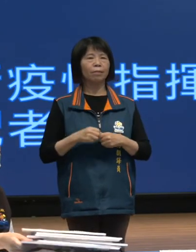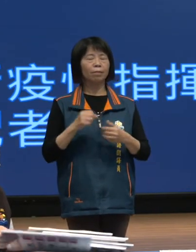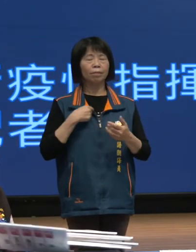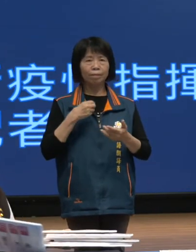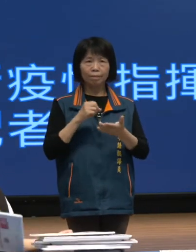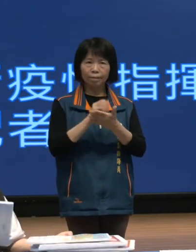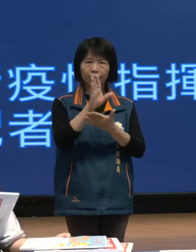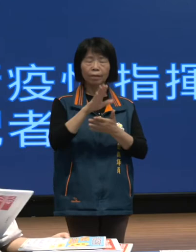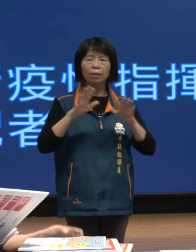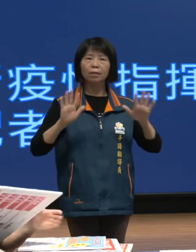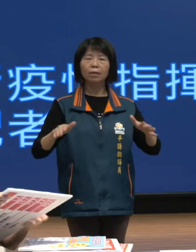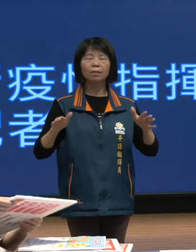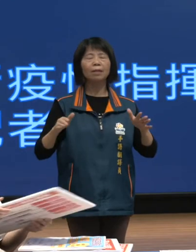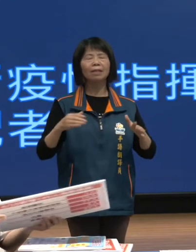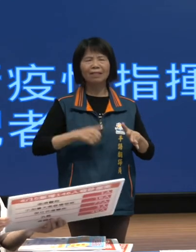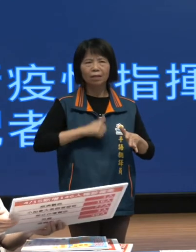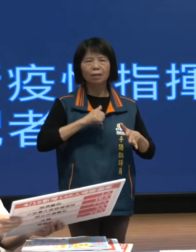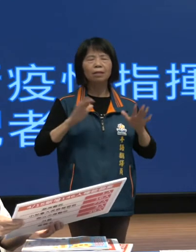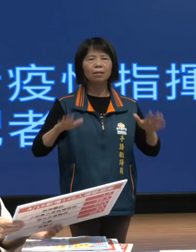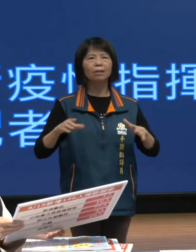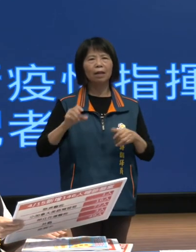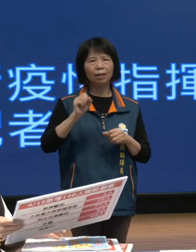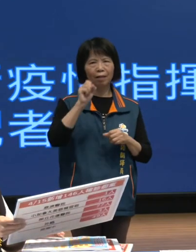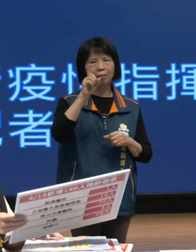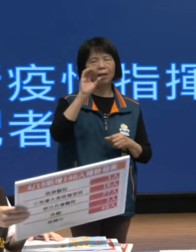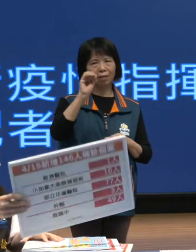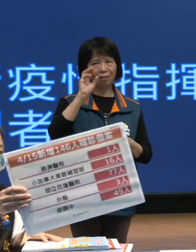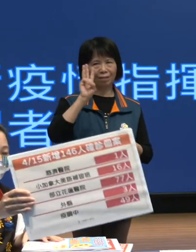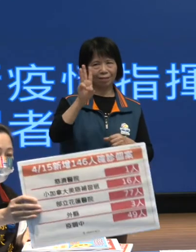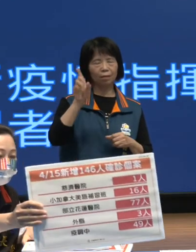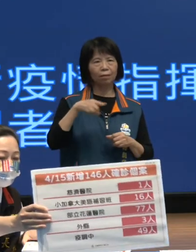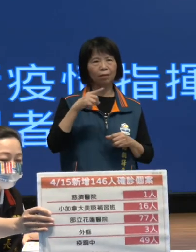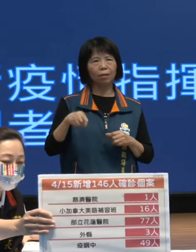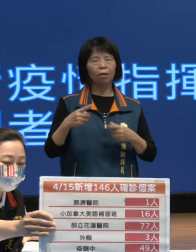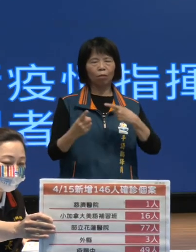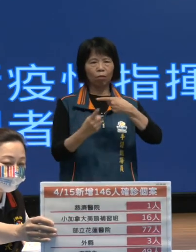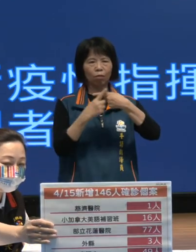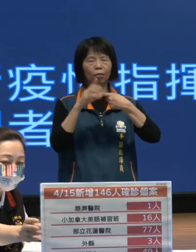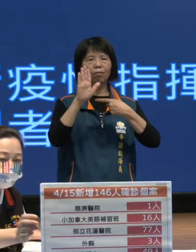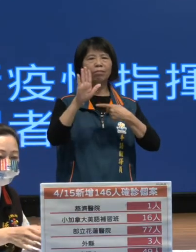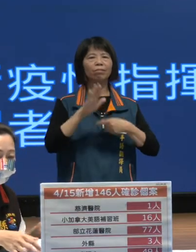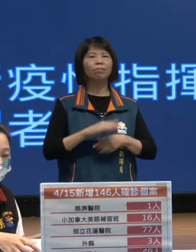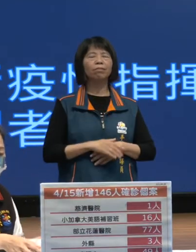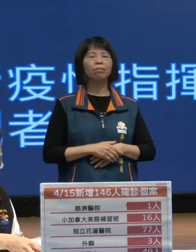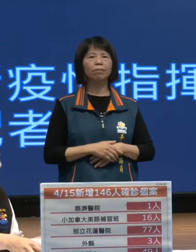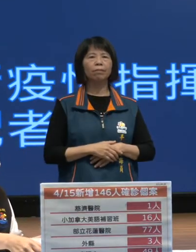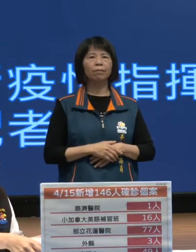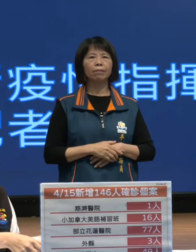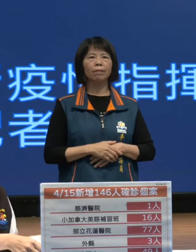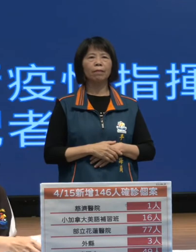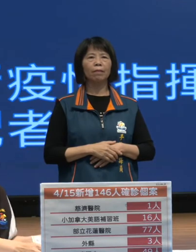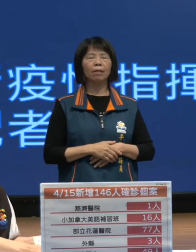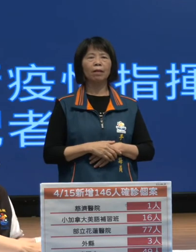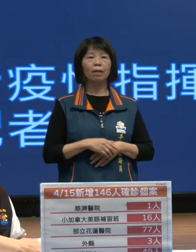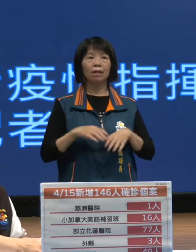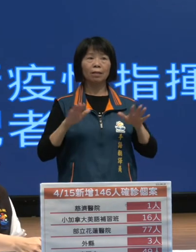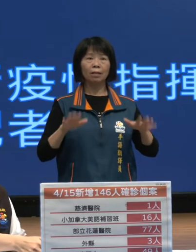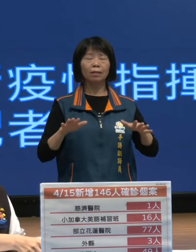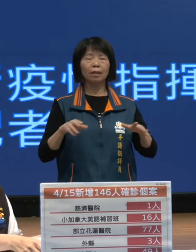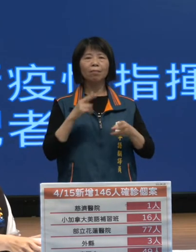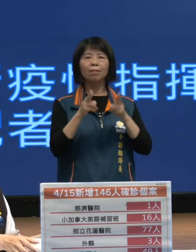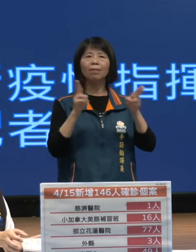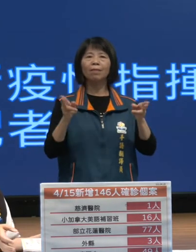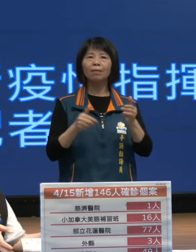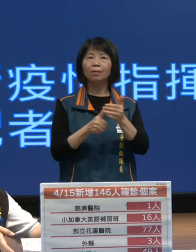告目前的个案数是103，103。那比我们这个目前中央疫情指挥中